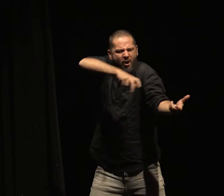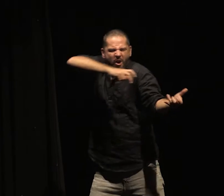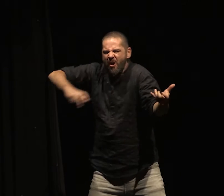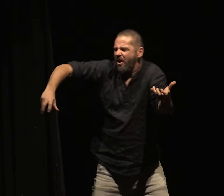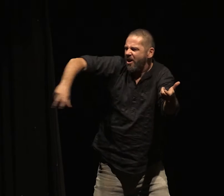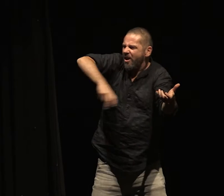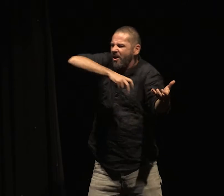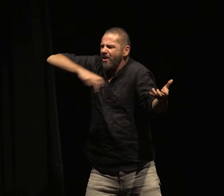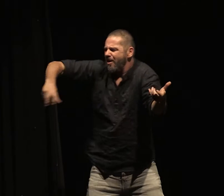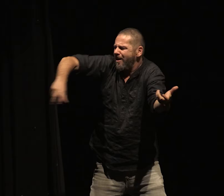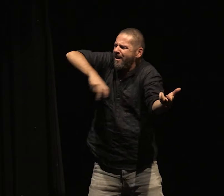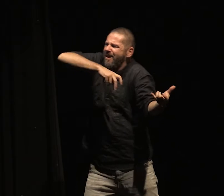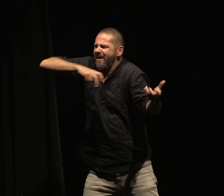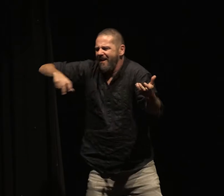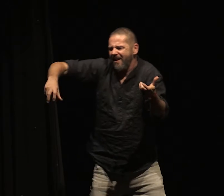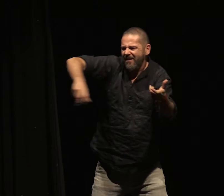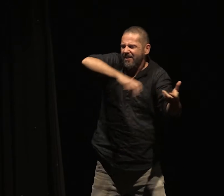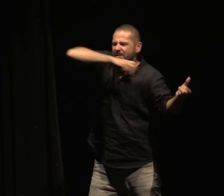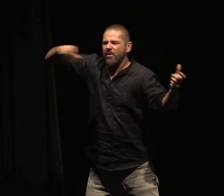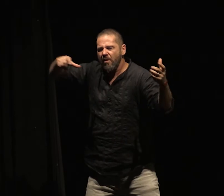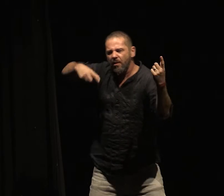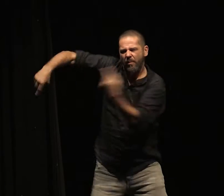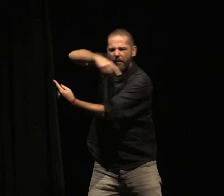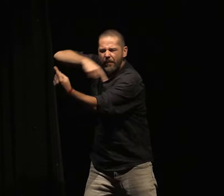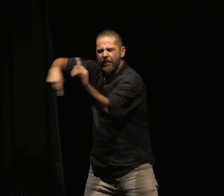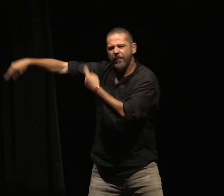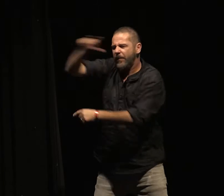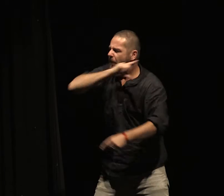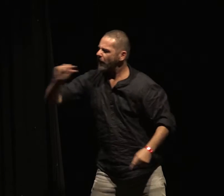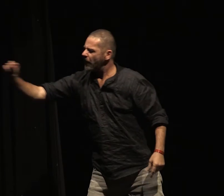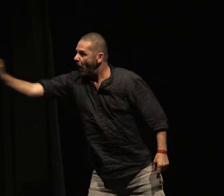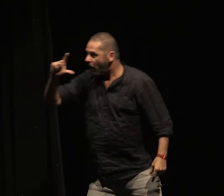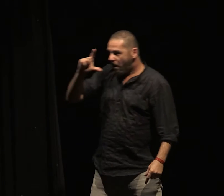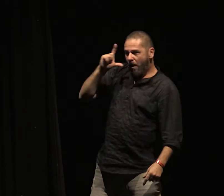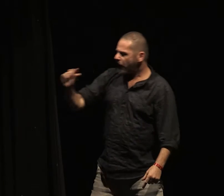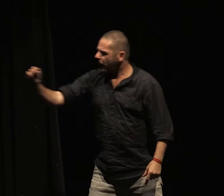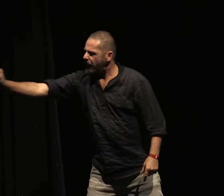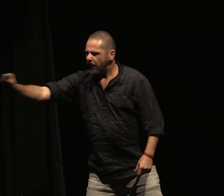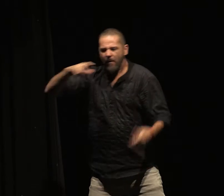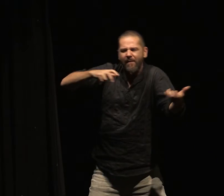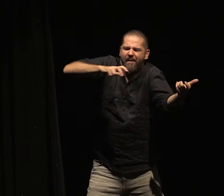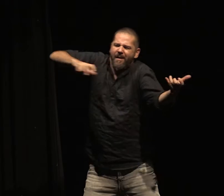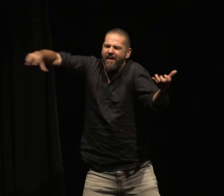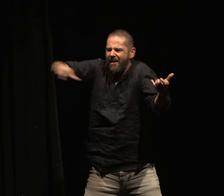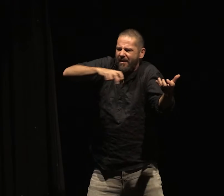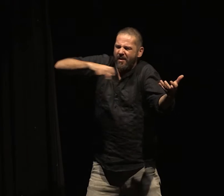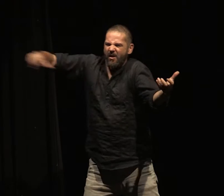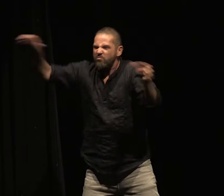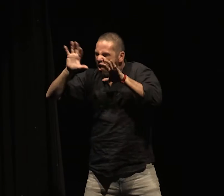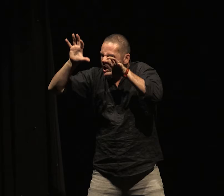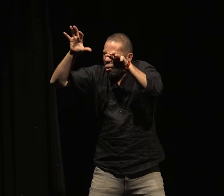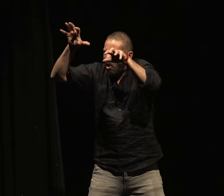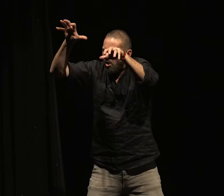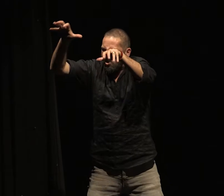lilas sauvages qui s'éloignent et reviennent. Les violons, monstres que torture l'ongle d'une femme qui les fleure